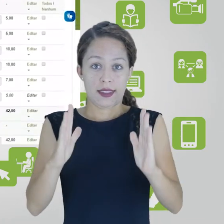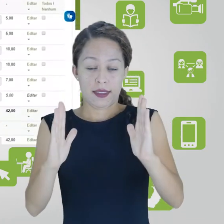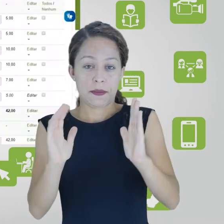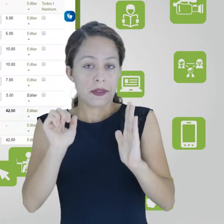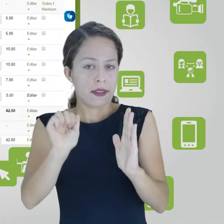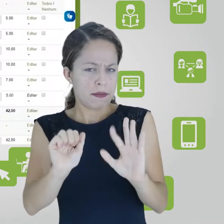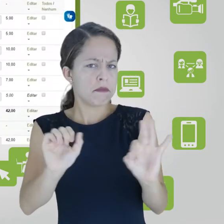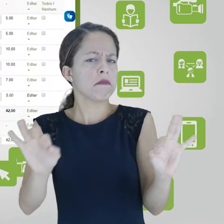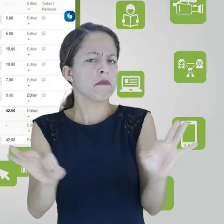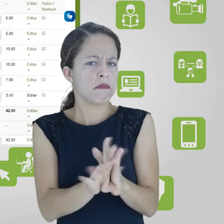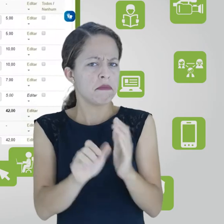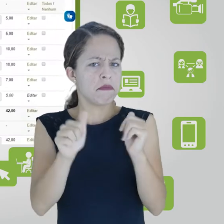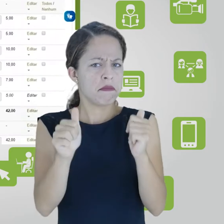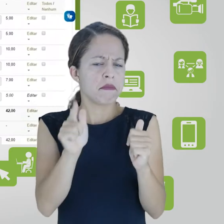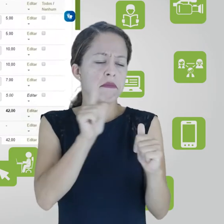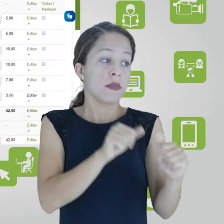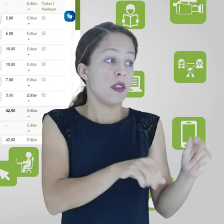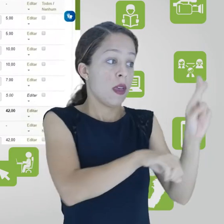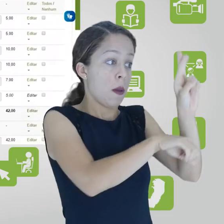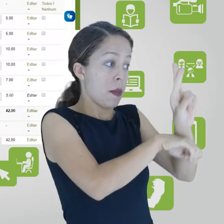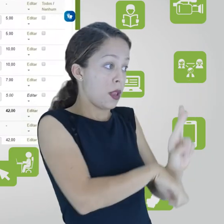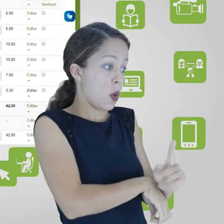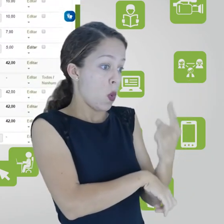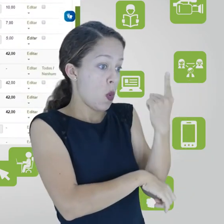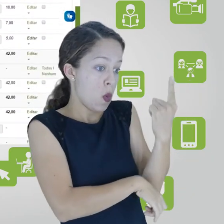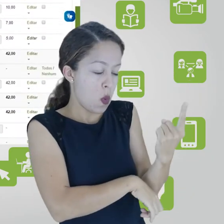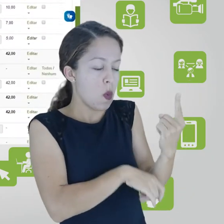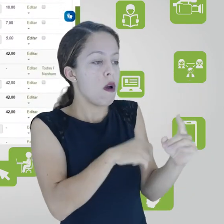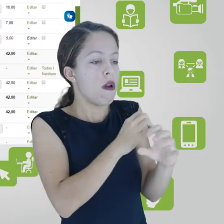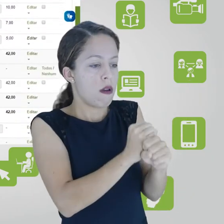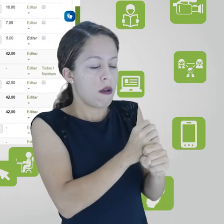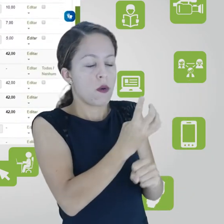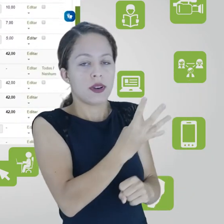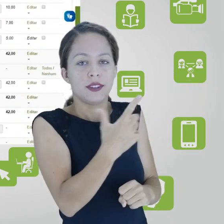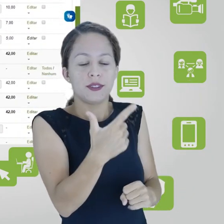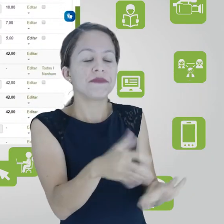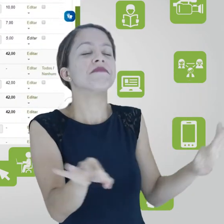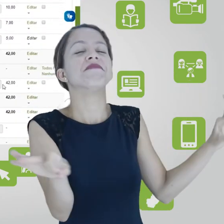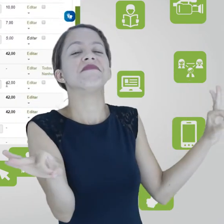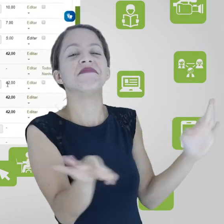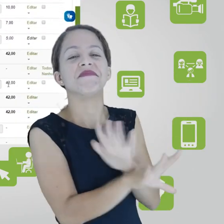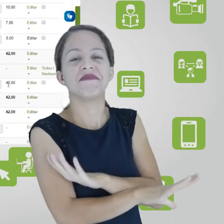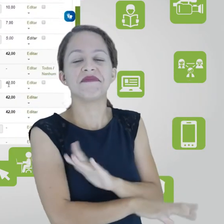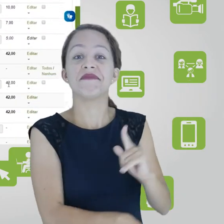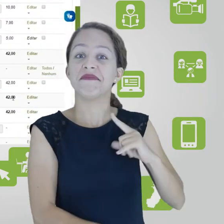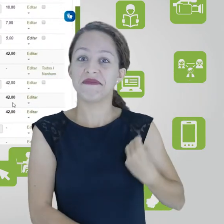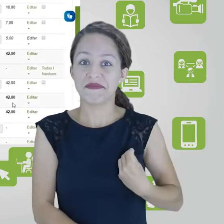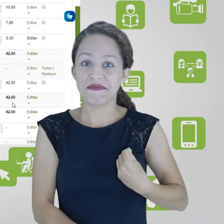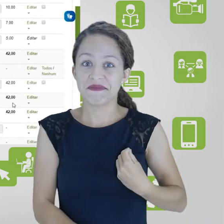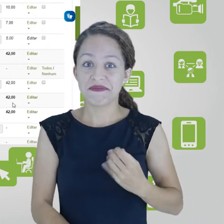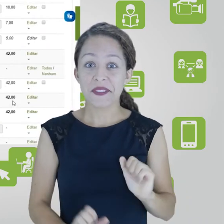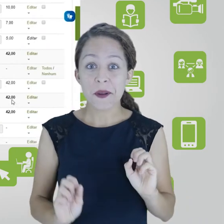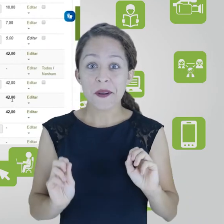Então, a etapa A, atividades A já está certo. Recuperação 1, agora está certo. Ó,